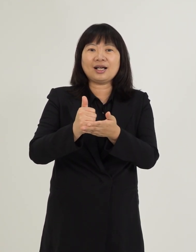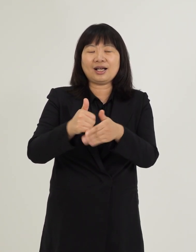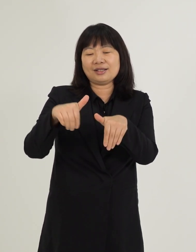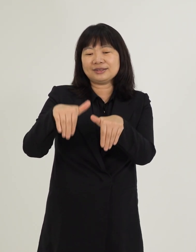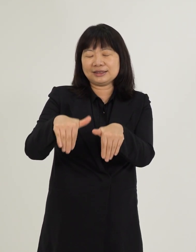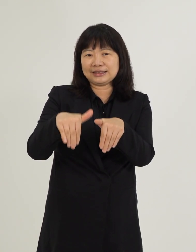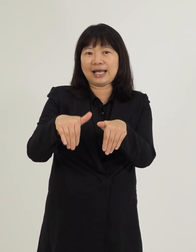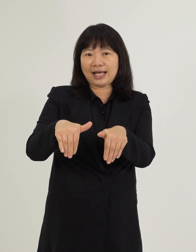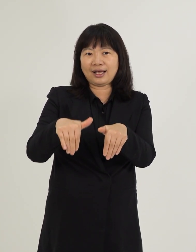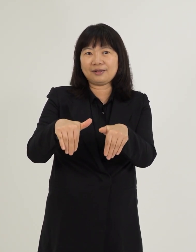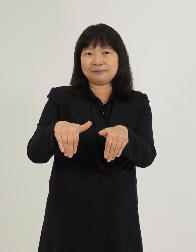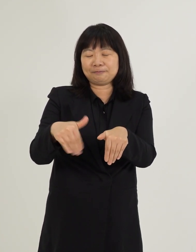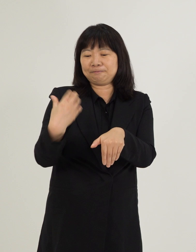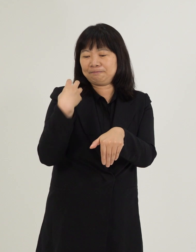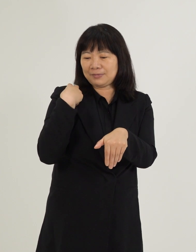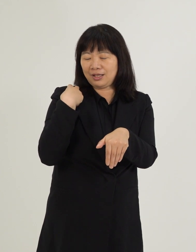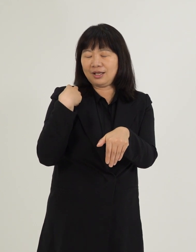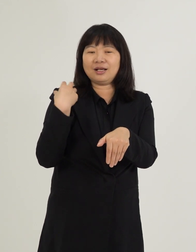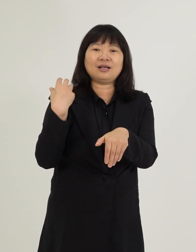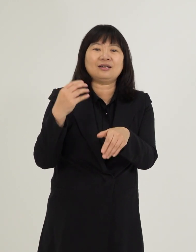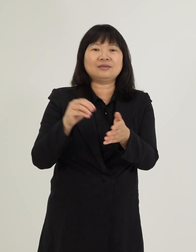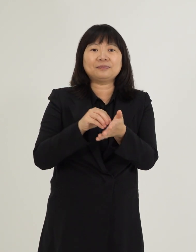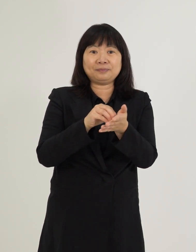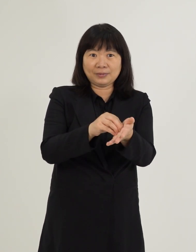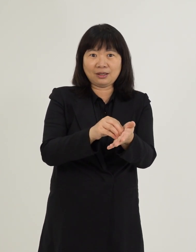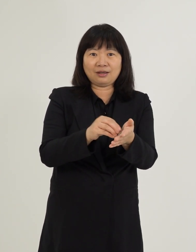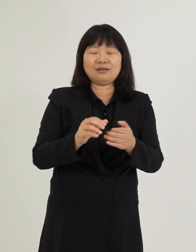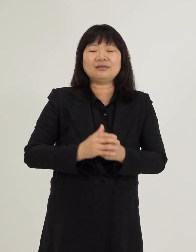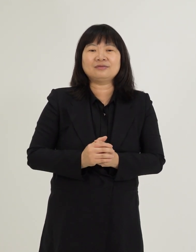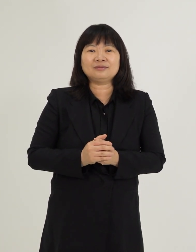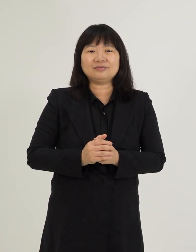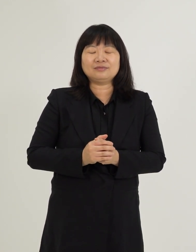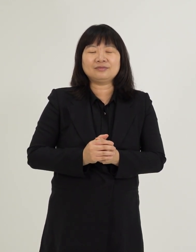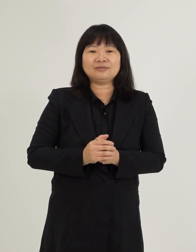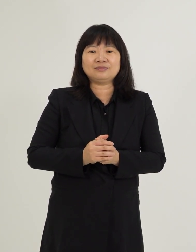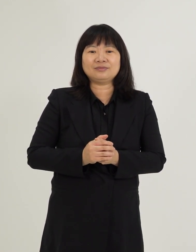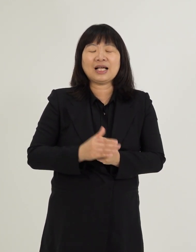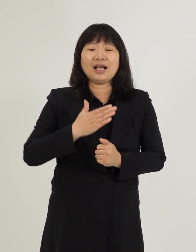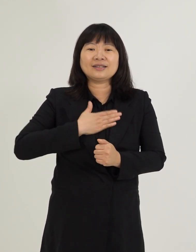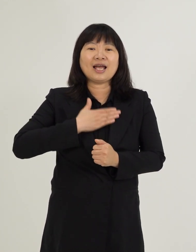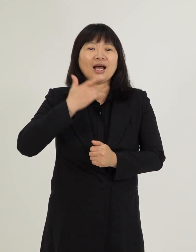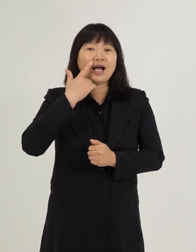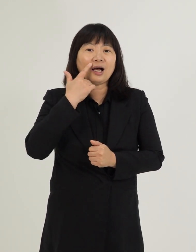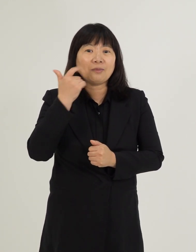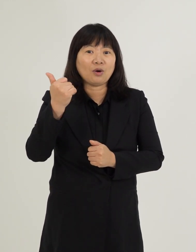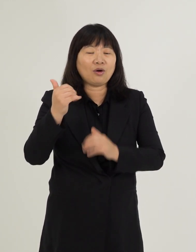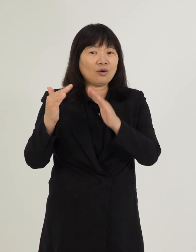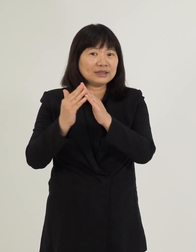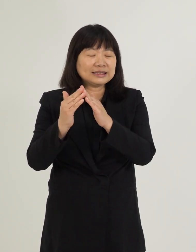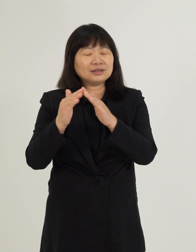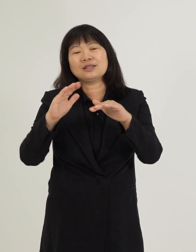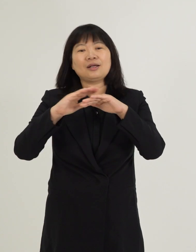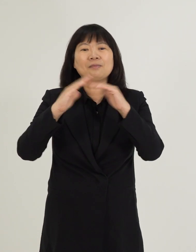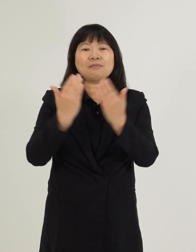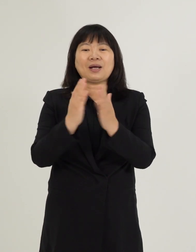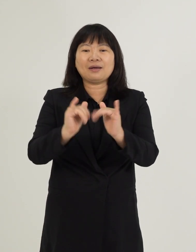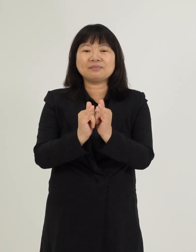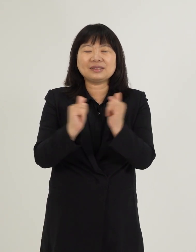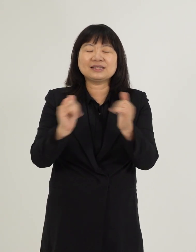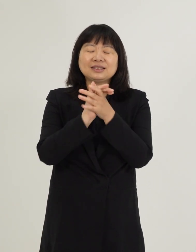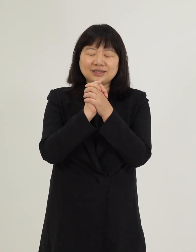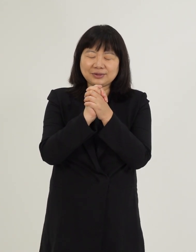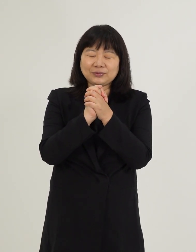성격을 가지고 입성을 하셨어요. 내 아버지의 집은 만민이 기도하는